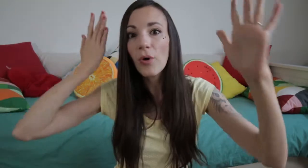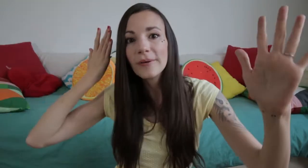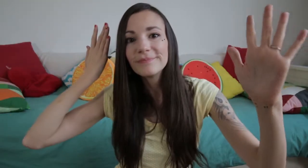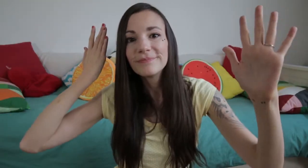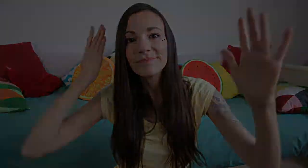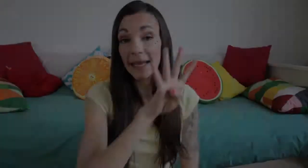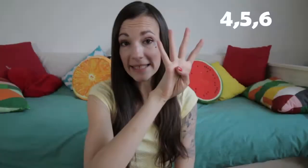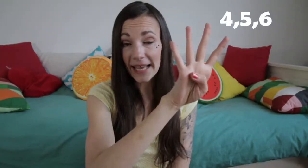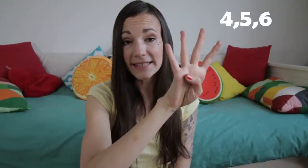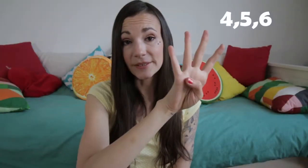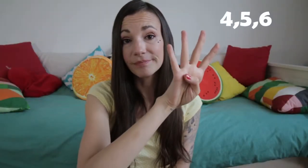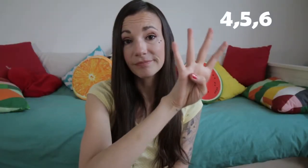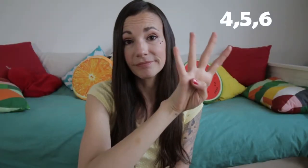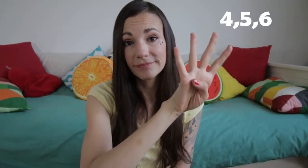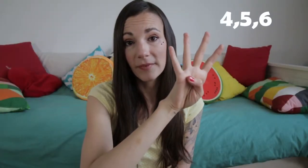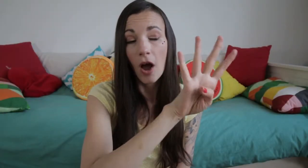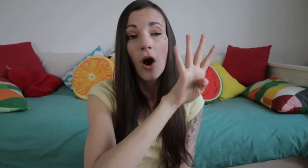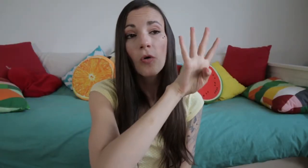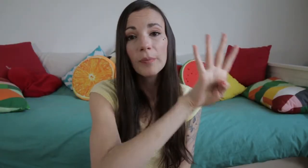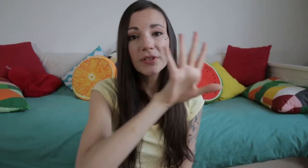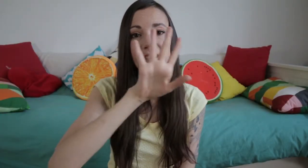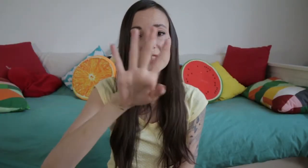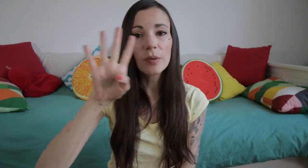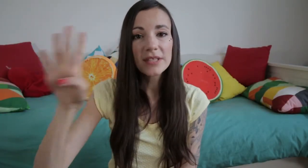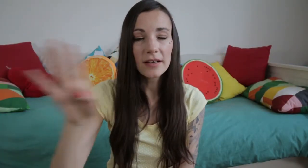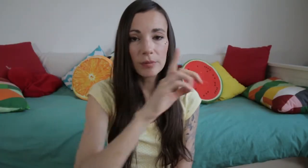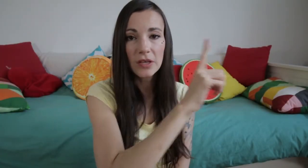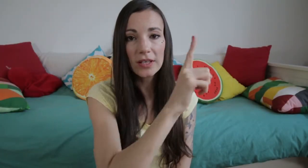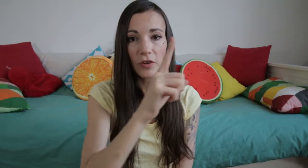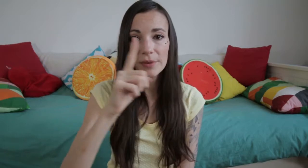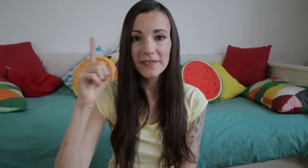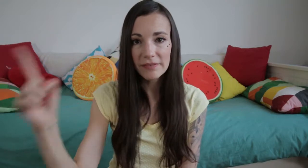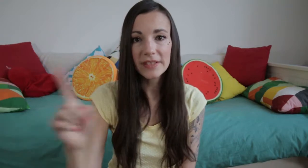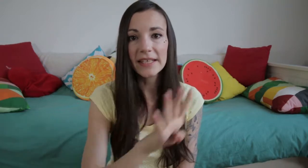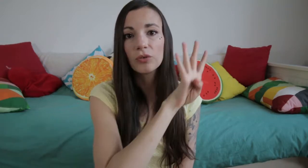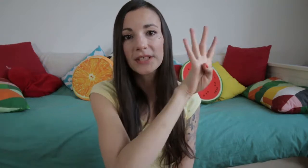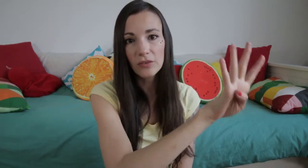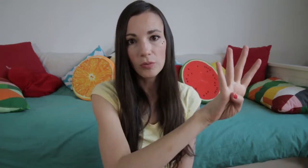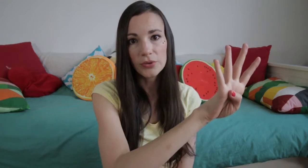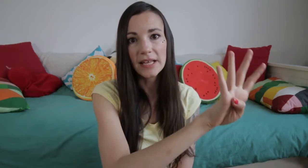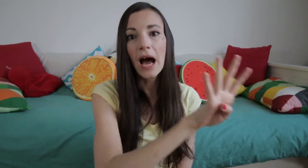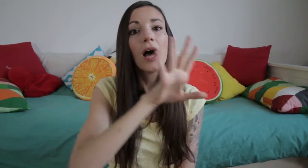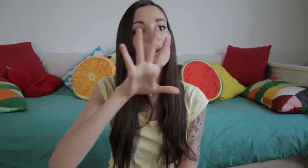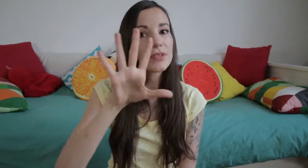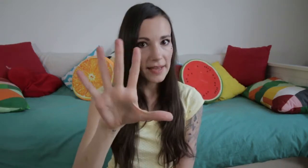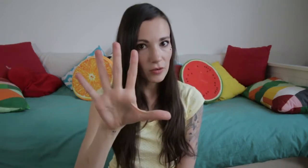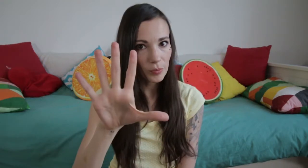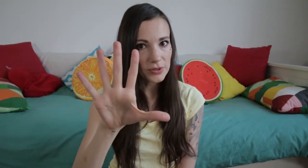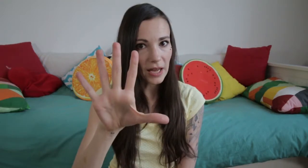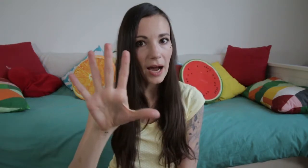Bois. 4. On les positionne comme ça on les voit bien défiler. Le 4 on le pose là, le 5 on le pose là